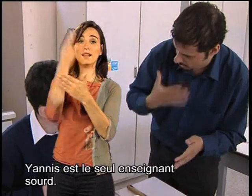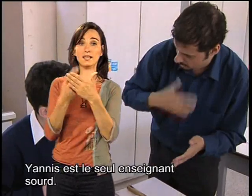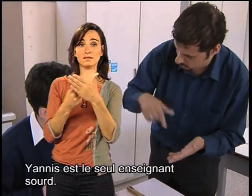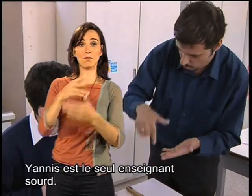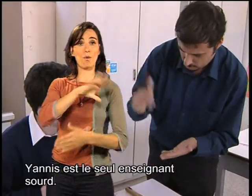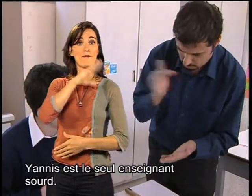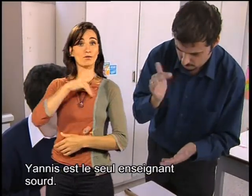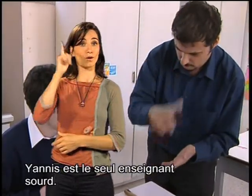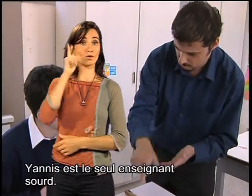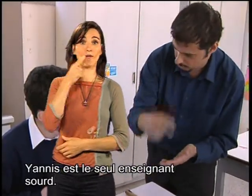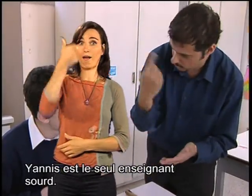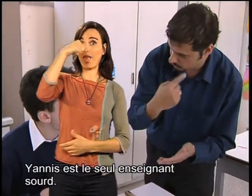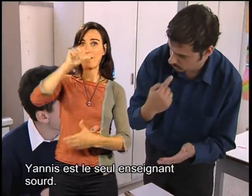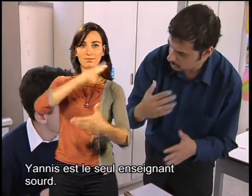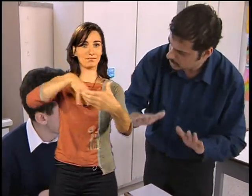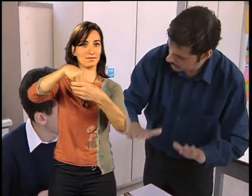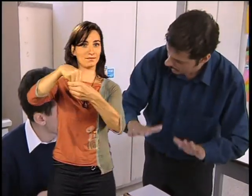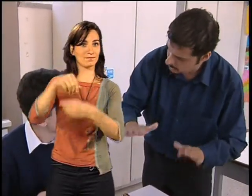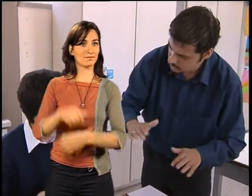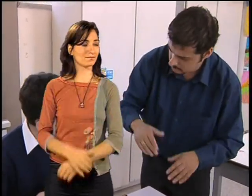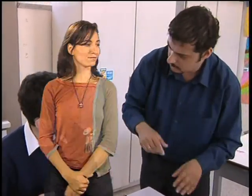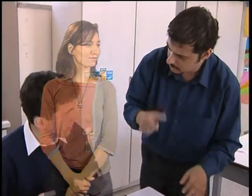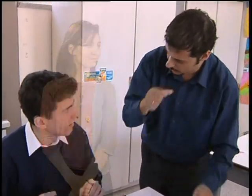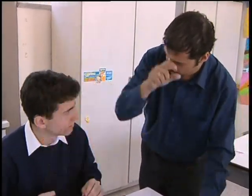Yannis est le seul enseignant sourd.